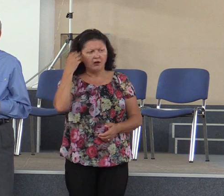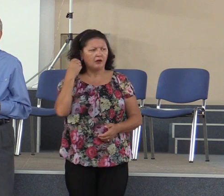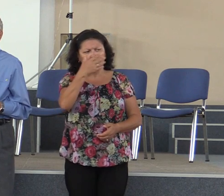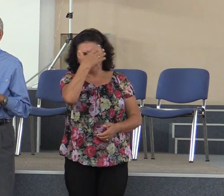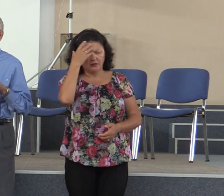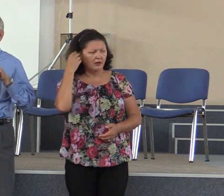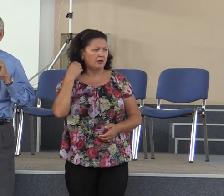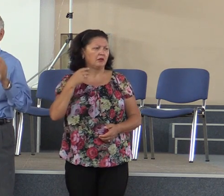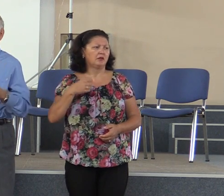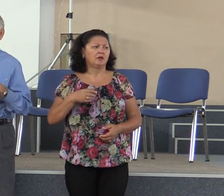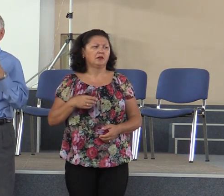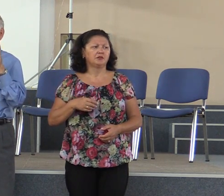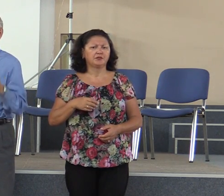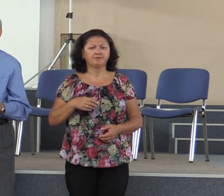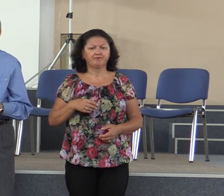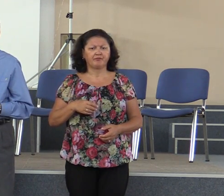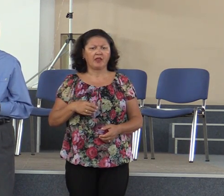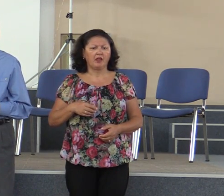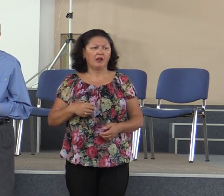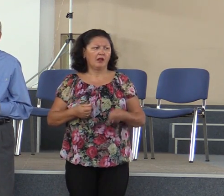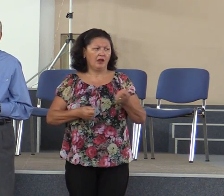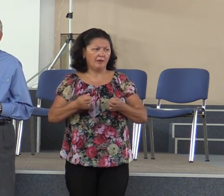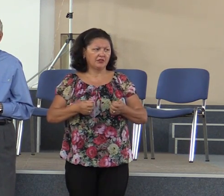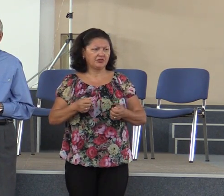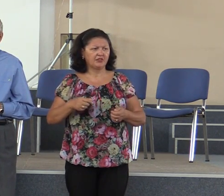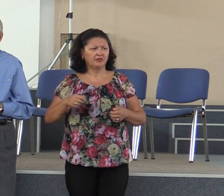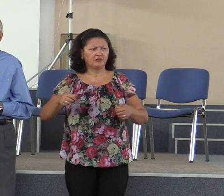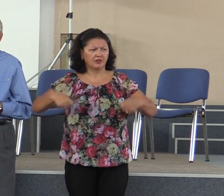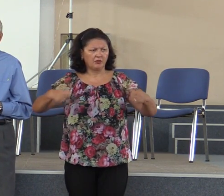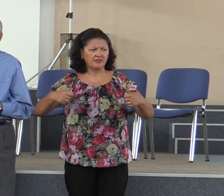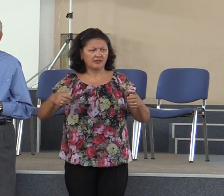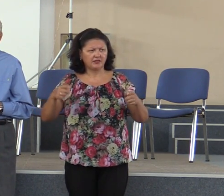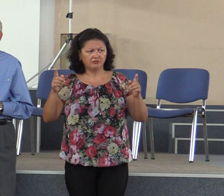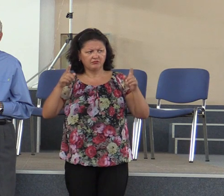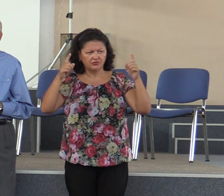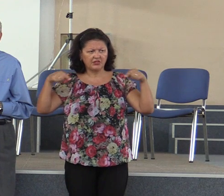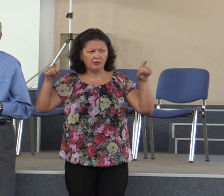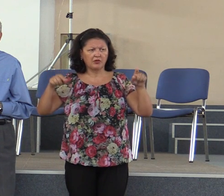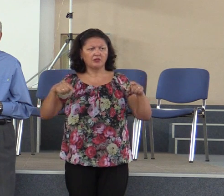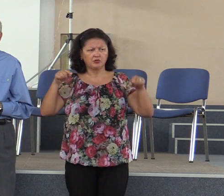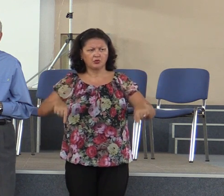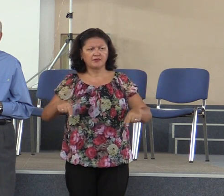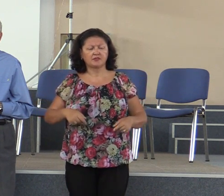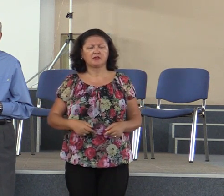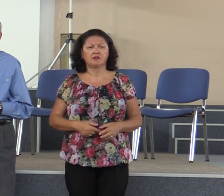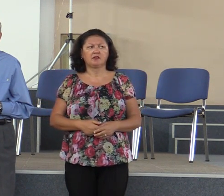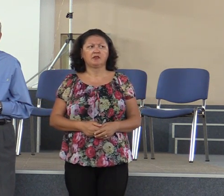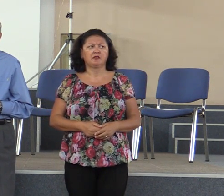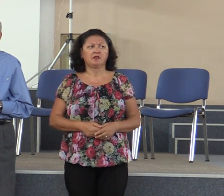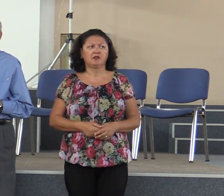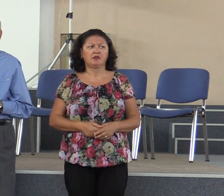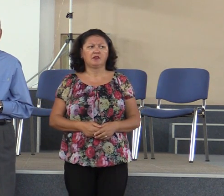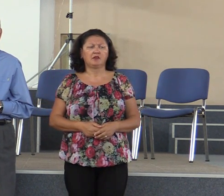aceea și toate ferestrele erau lăsate în jos. I said to the cab driver, tell me one word that describes your